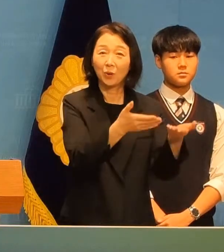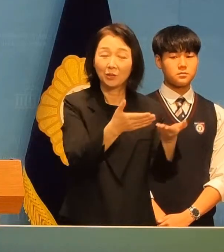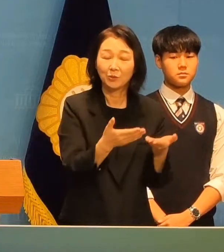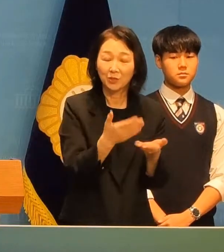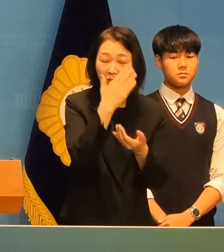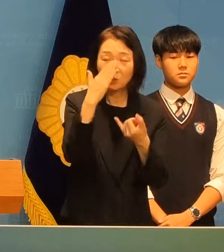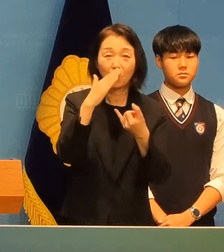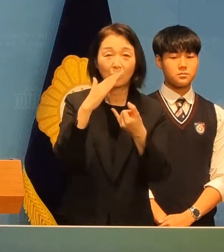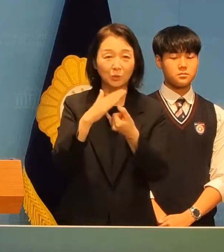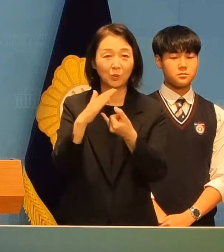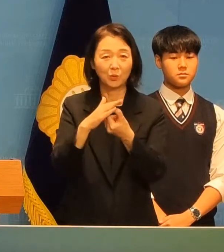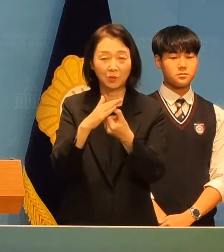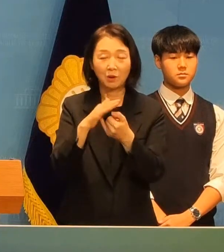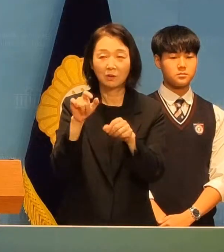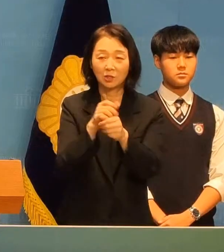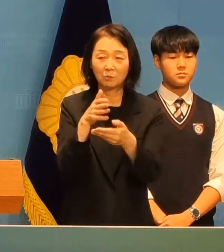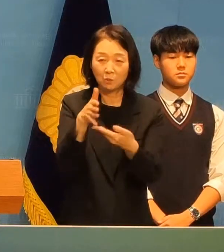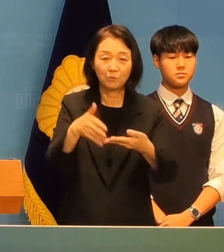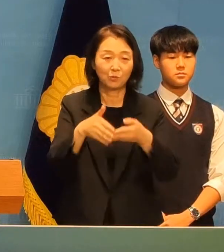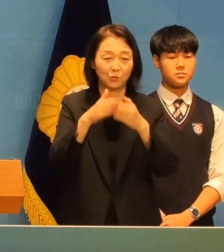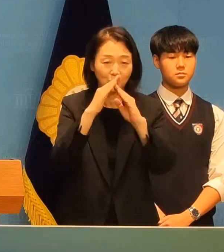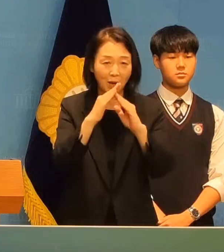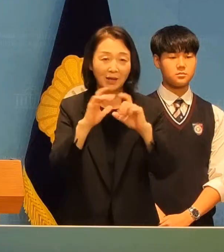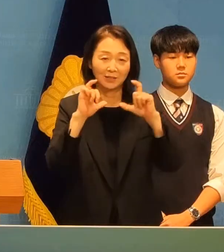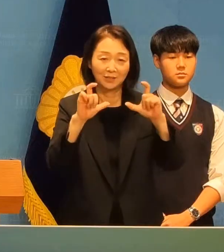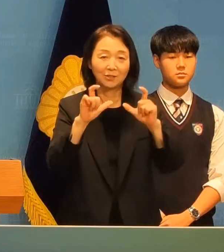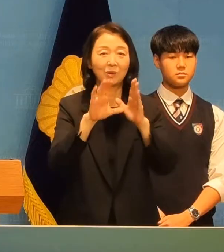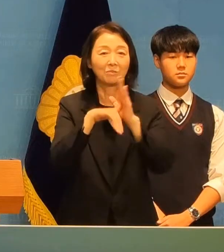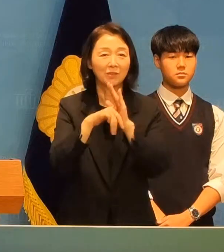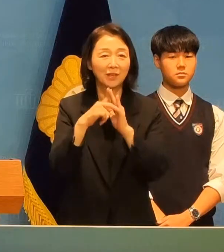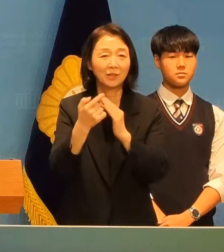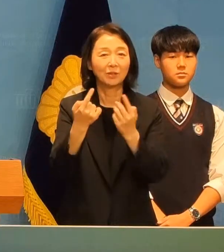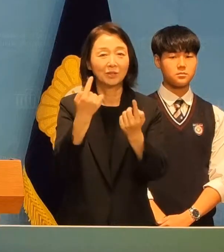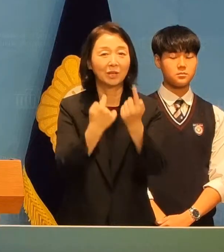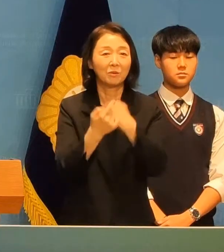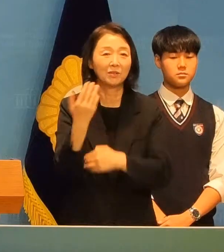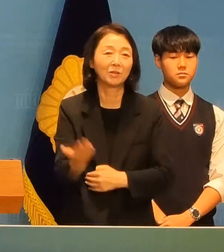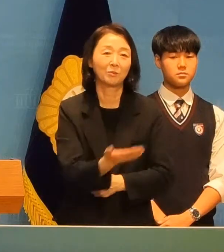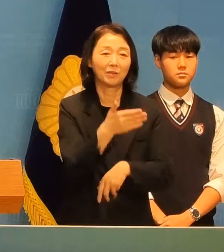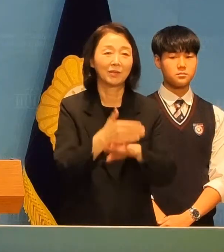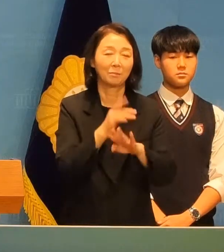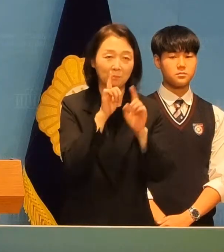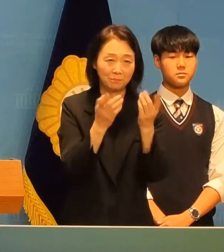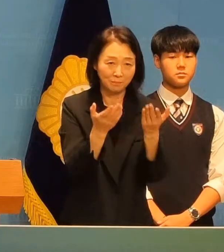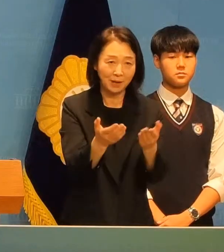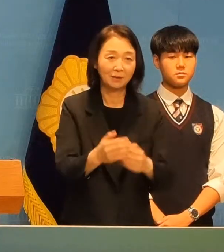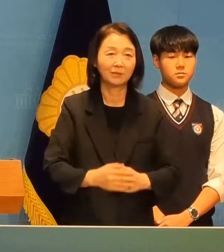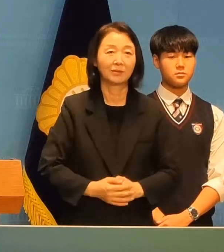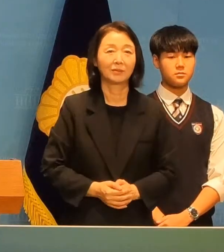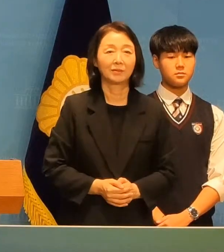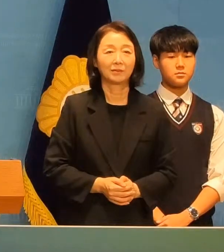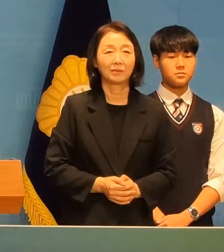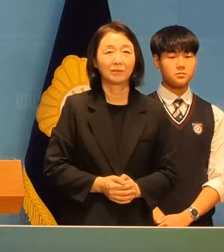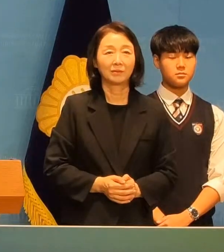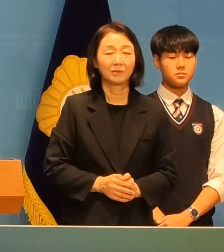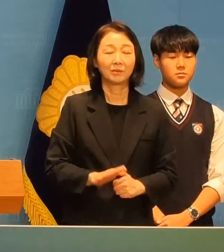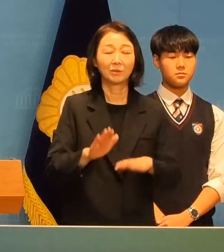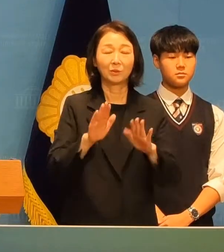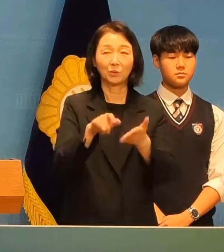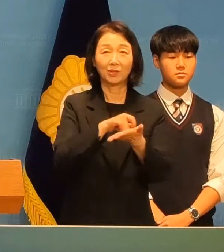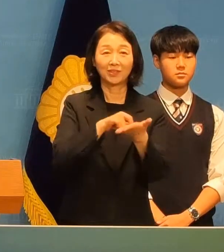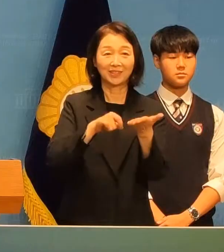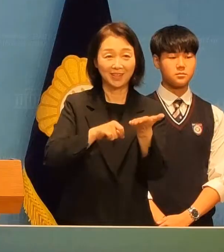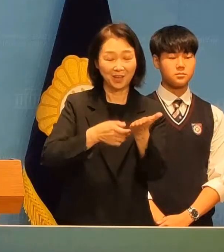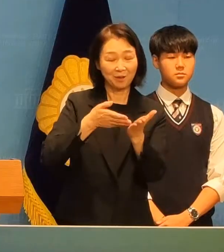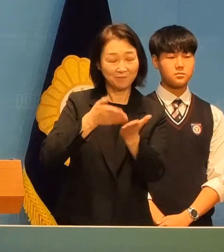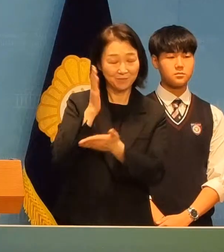청소년 특별분과 출범에 와주신 모든 분들께 정말로 감사의 말씀을 드립니다. 네, 오늘 기자회견을 기점으로